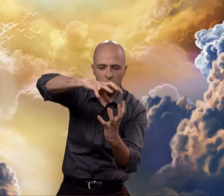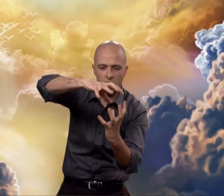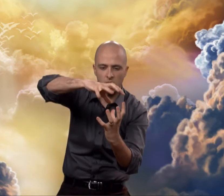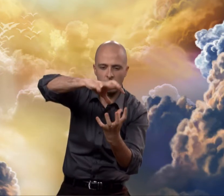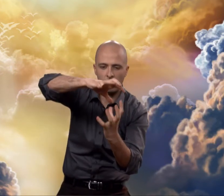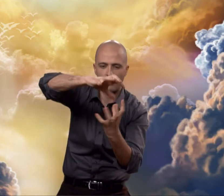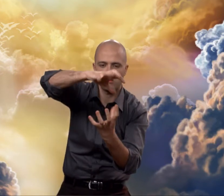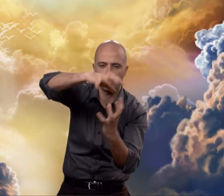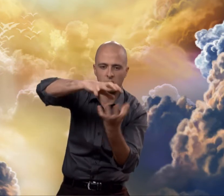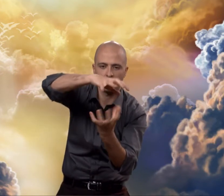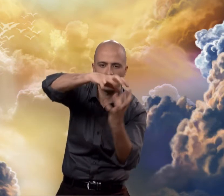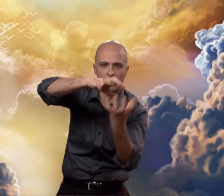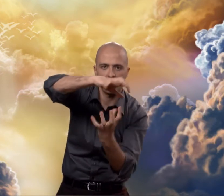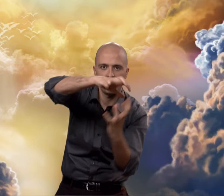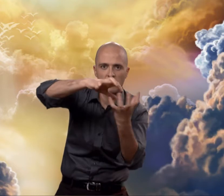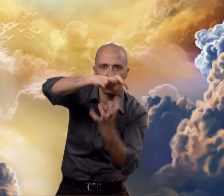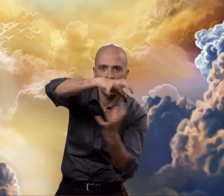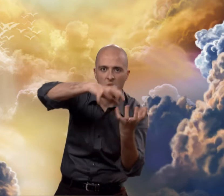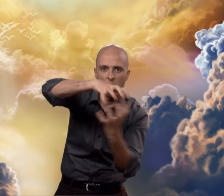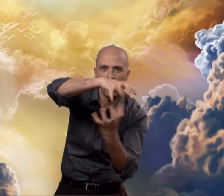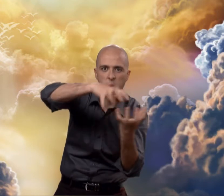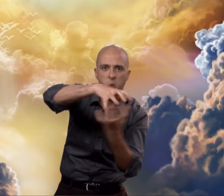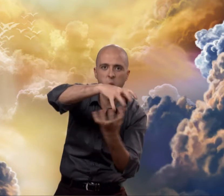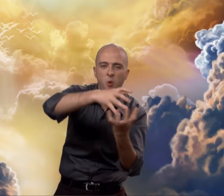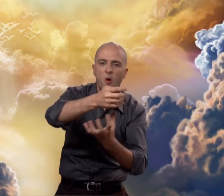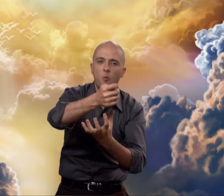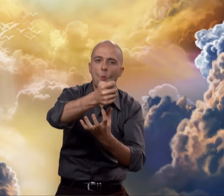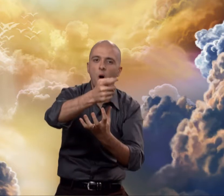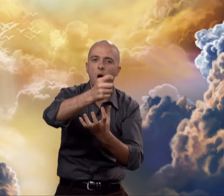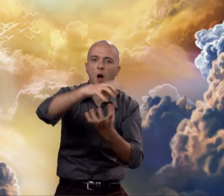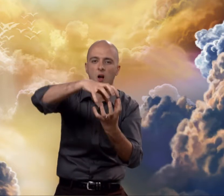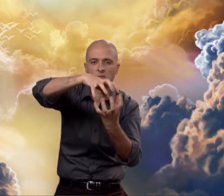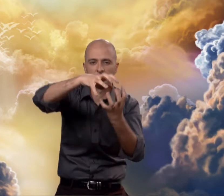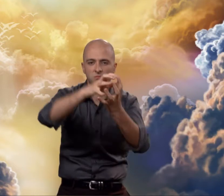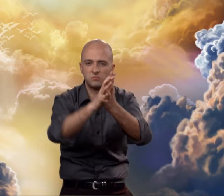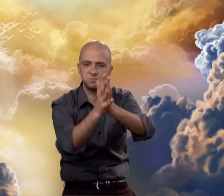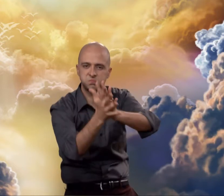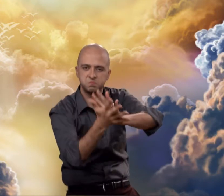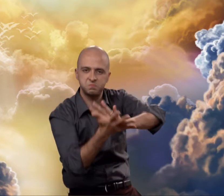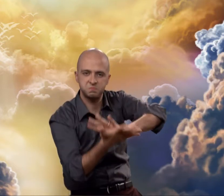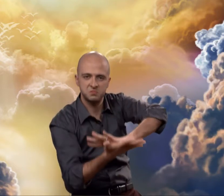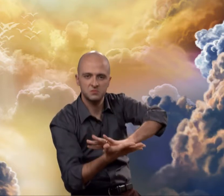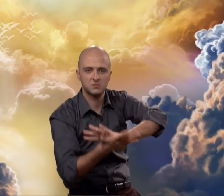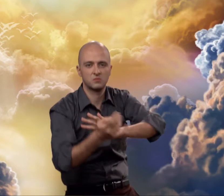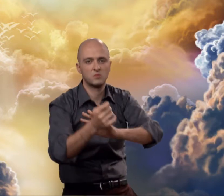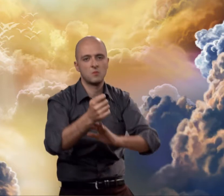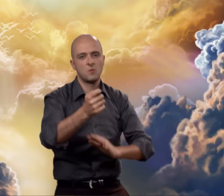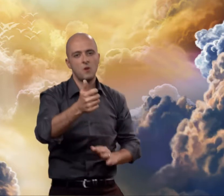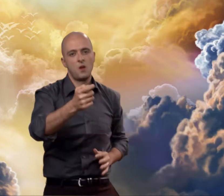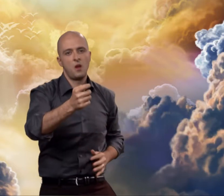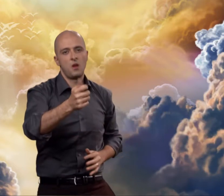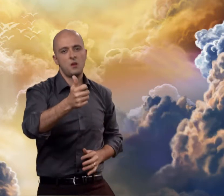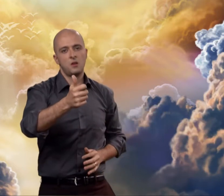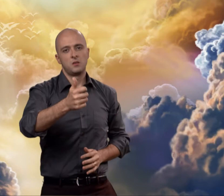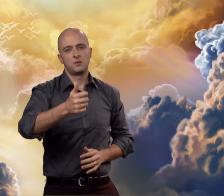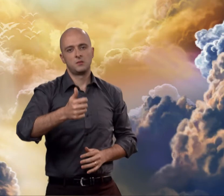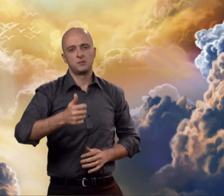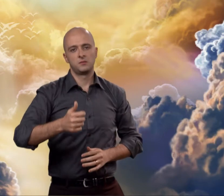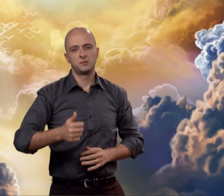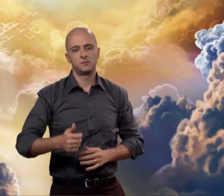é o nosso refúgio e a nossa fortaleza, auxílio sempre presente na adversidade. Por isso não temeremos, ainda que a terra trema